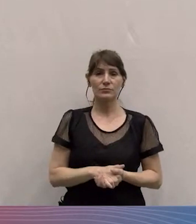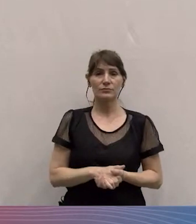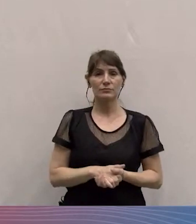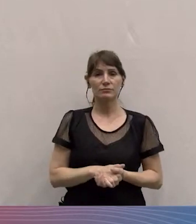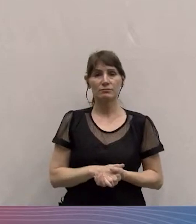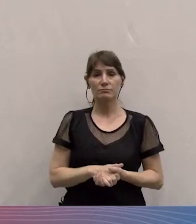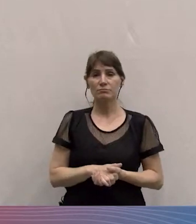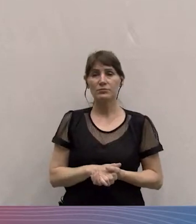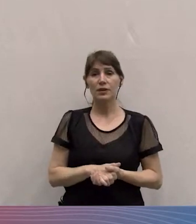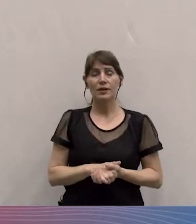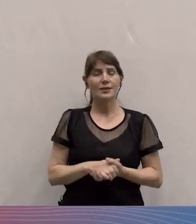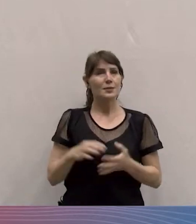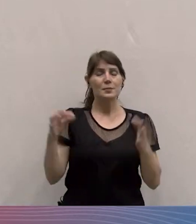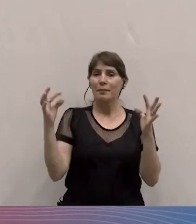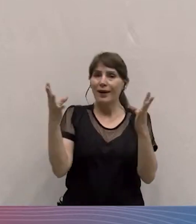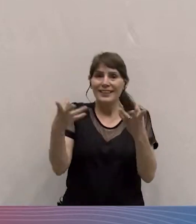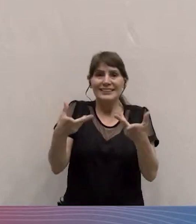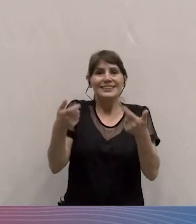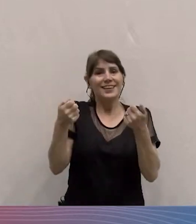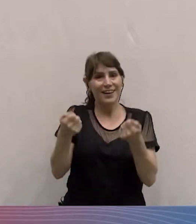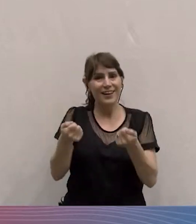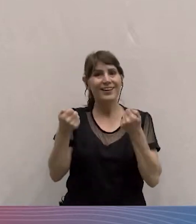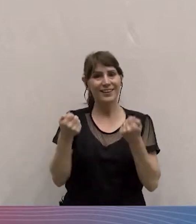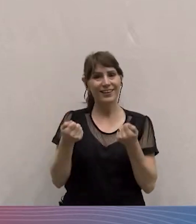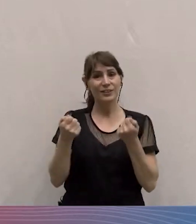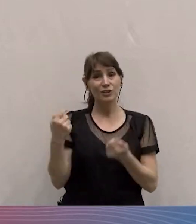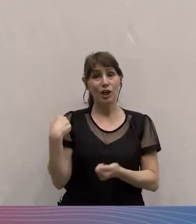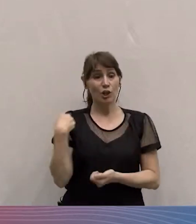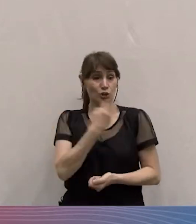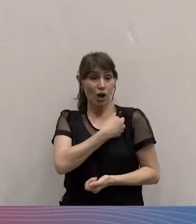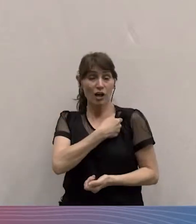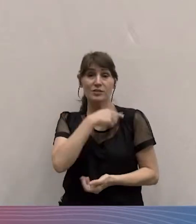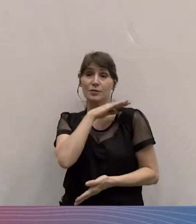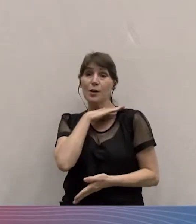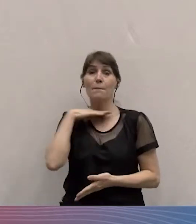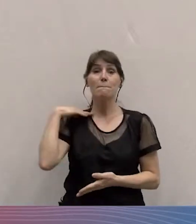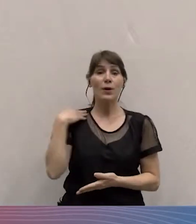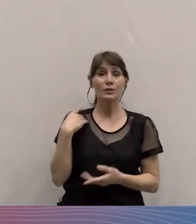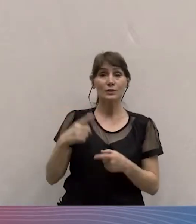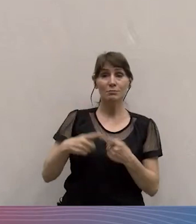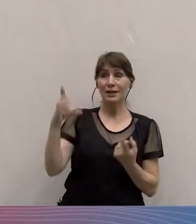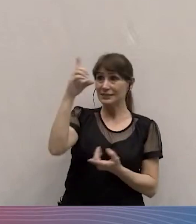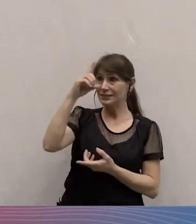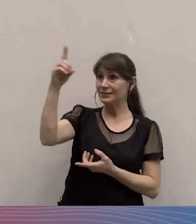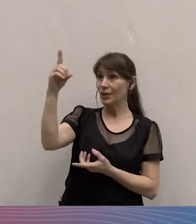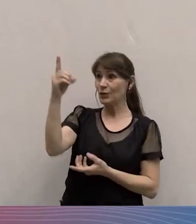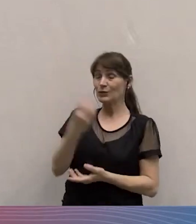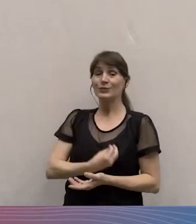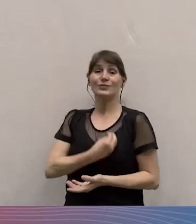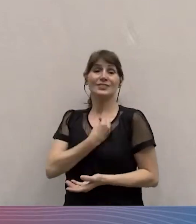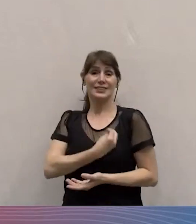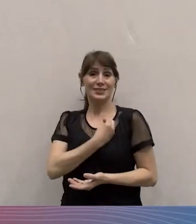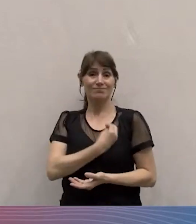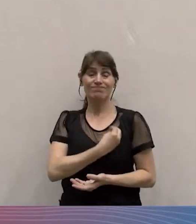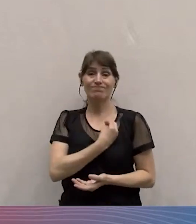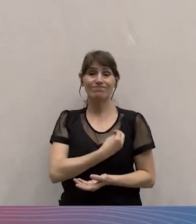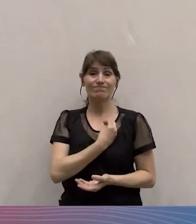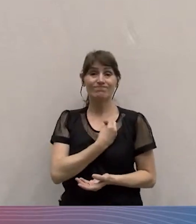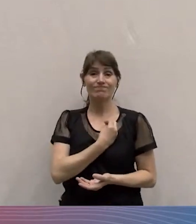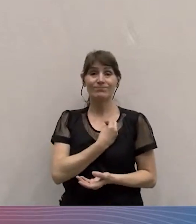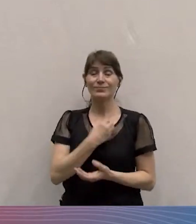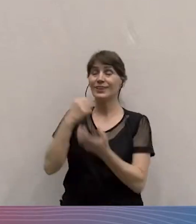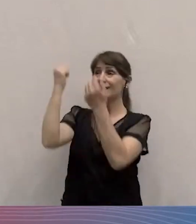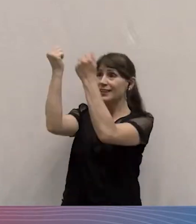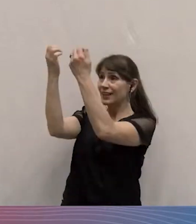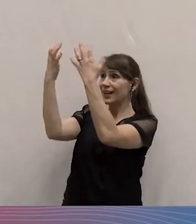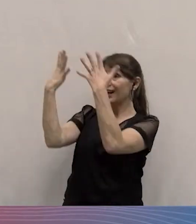É uma grande coisa, irmãos. Estávamos mortos, Ele nos deu vida, e pela